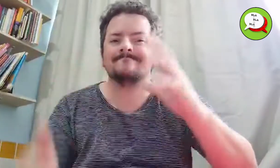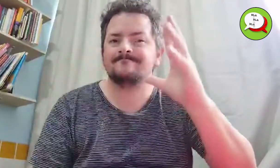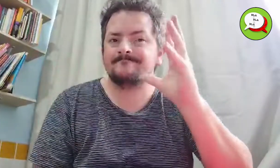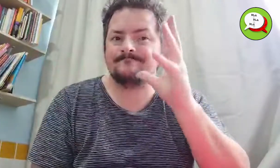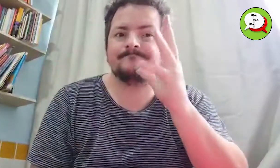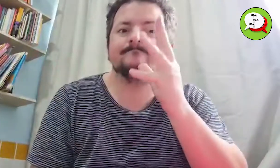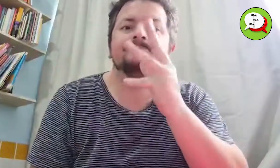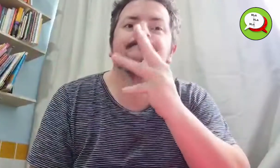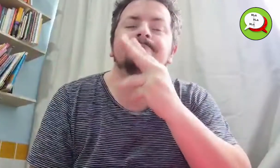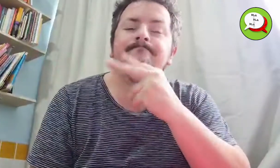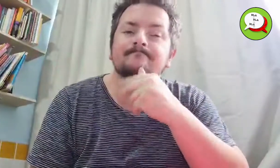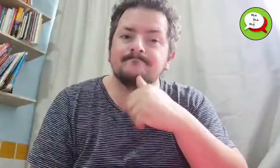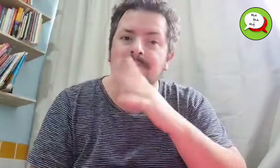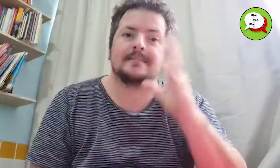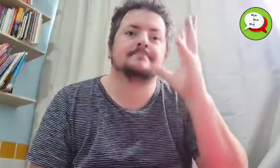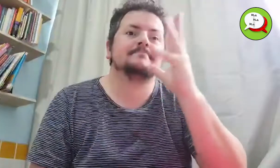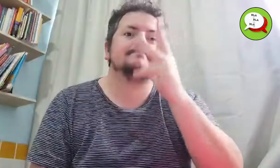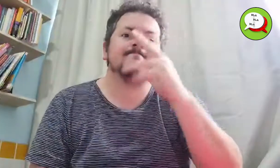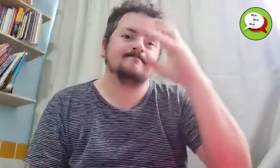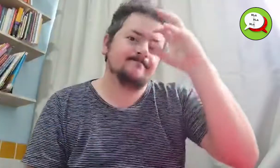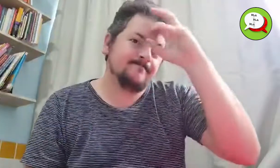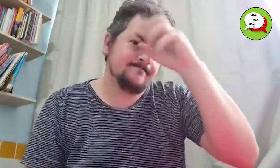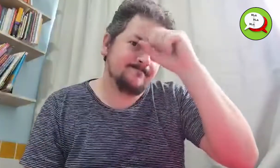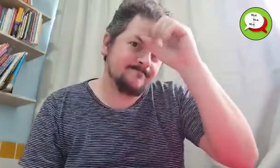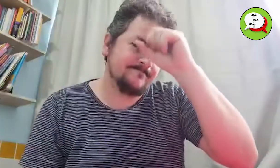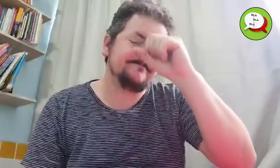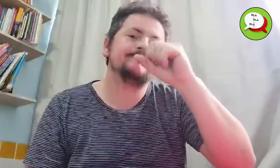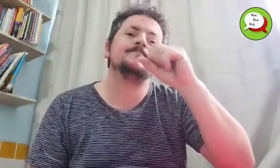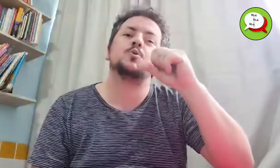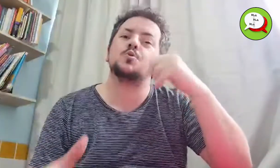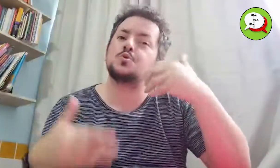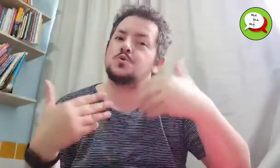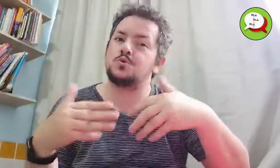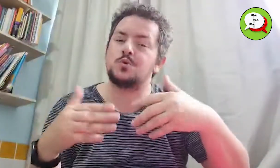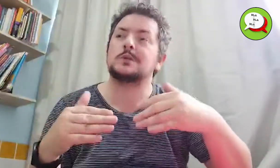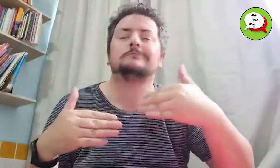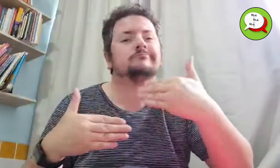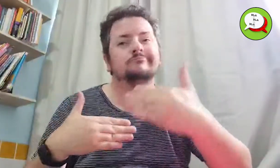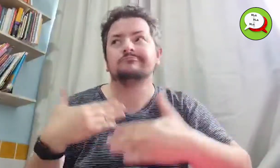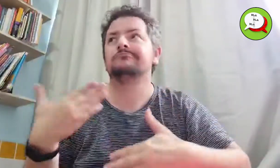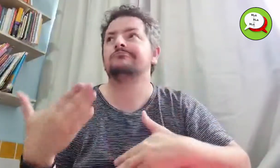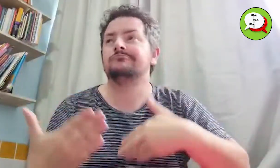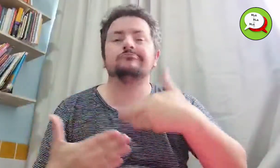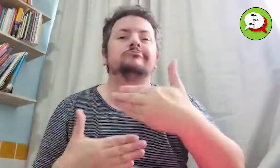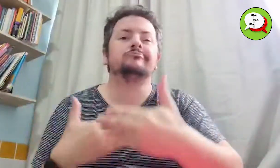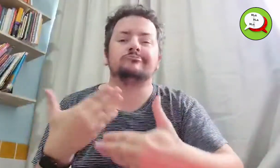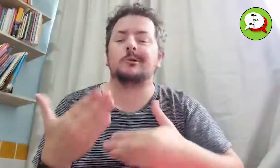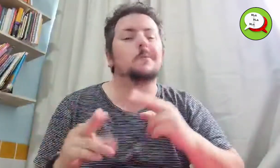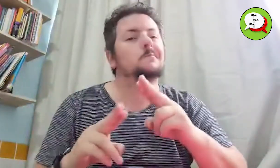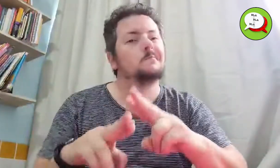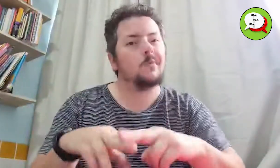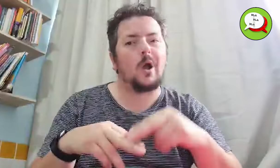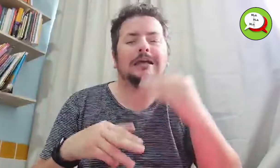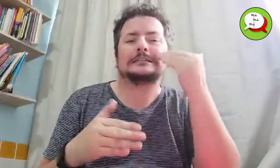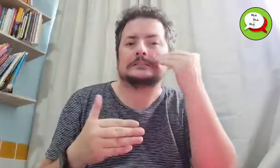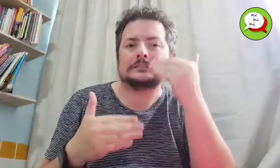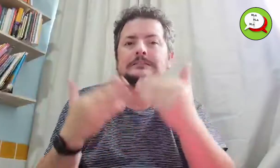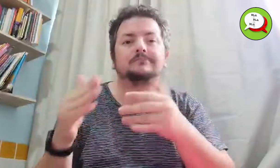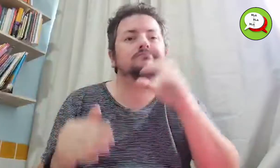ele foi pegando, mas demorou muito para ele aprender. Foi muito demorado mesmo. Então eu